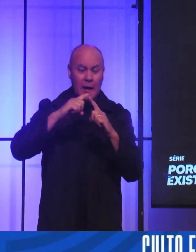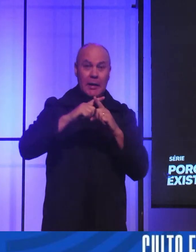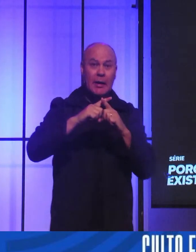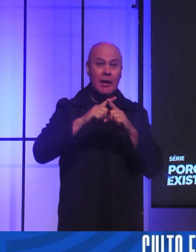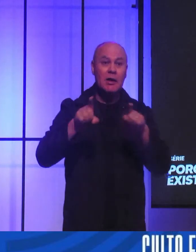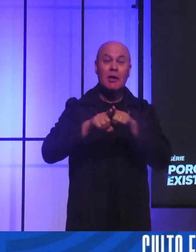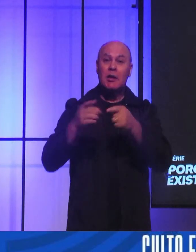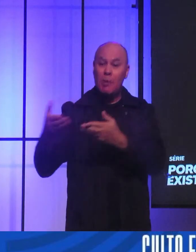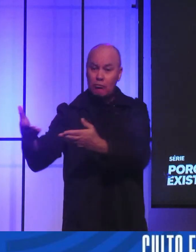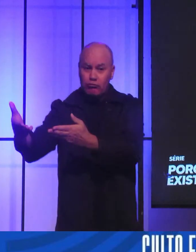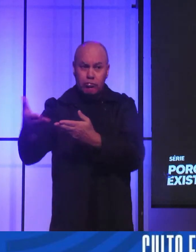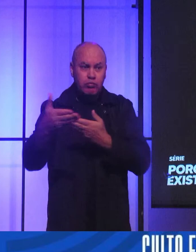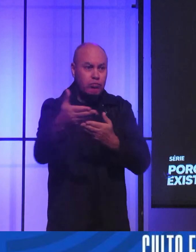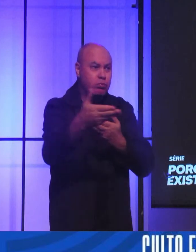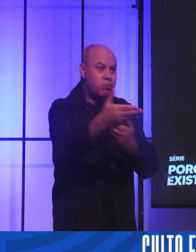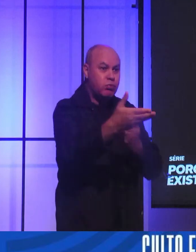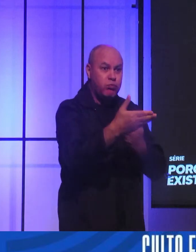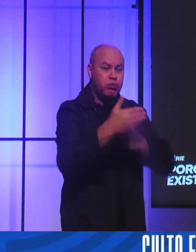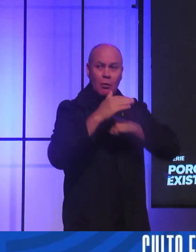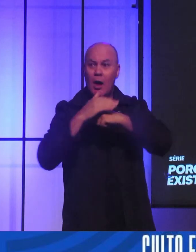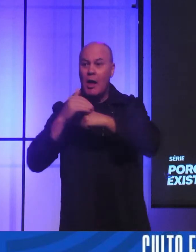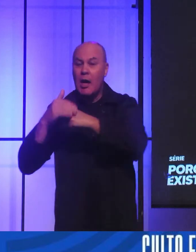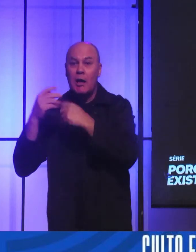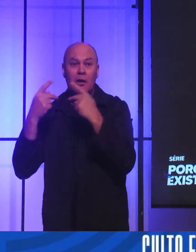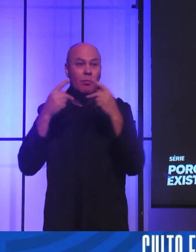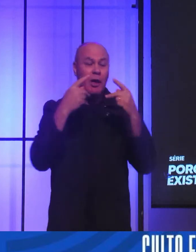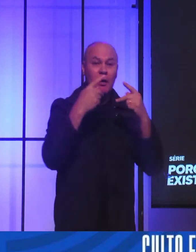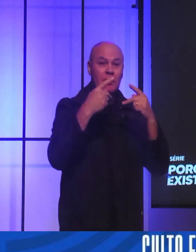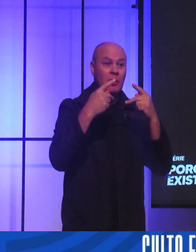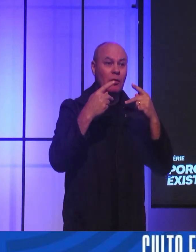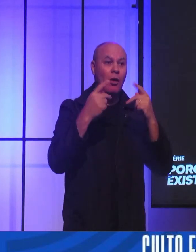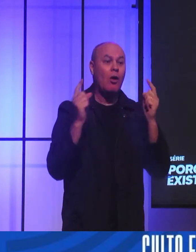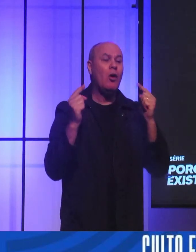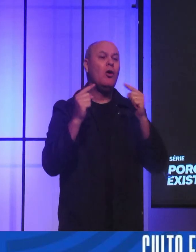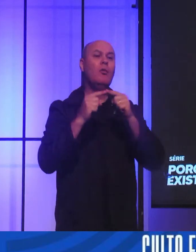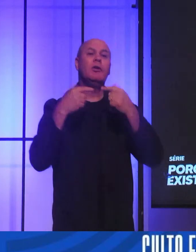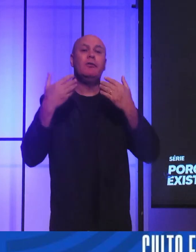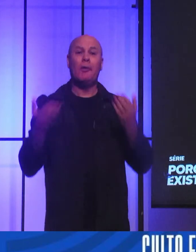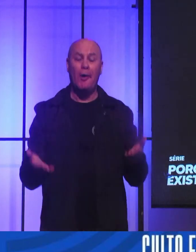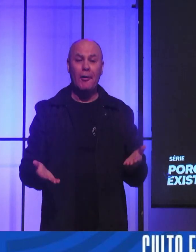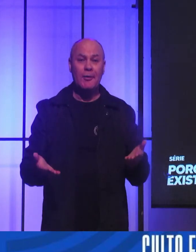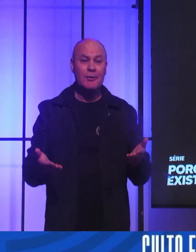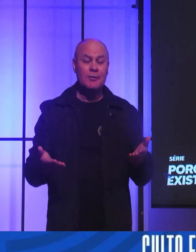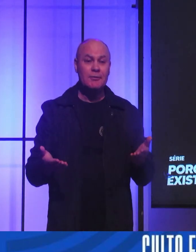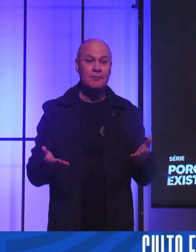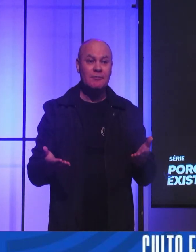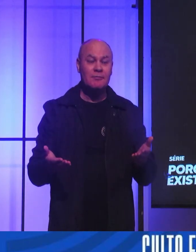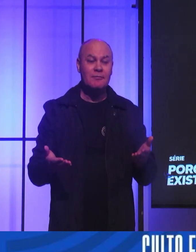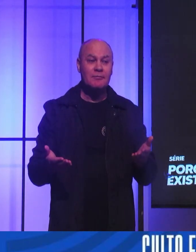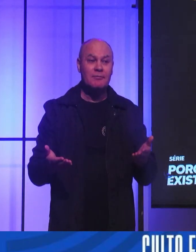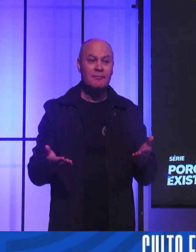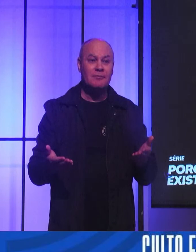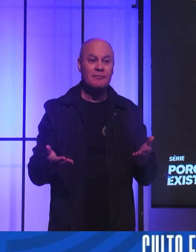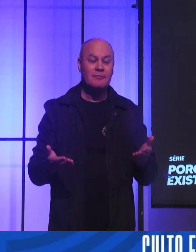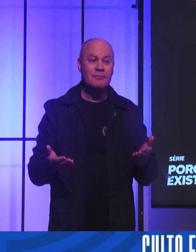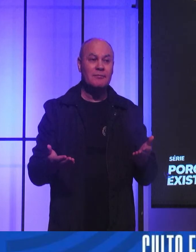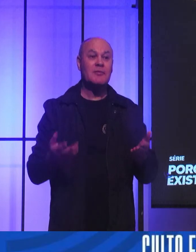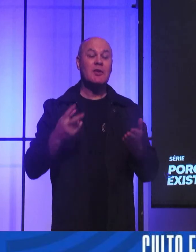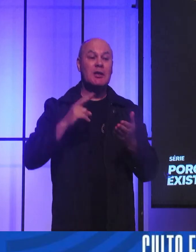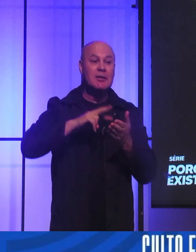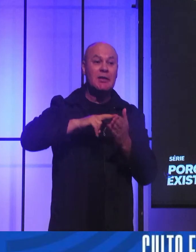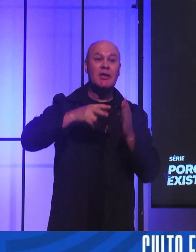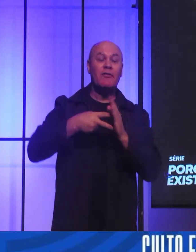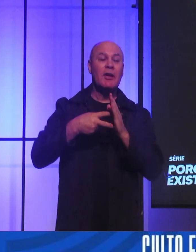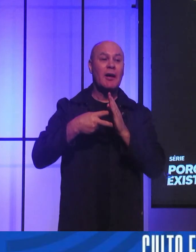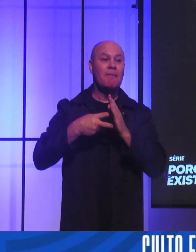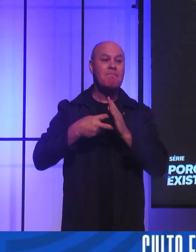pessoas, a nossa mensagem, por trás disso tudo existe uma intencionalidade, que é comunicar o